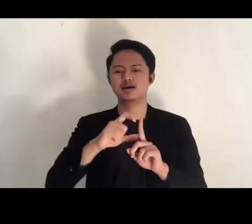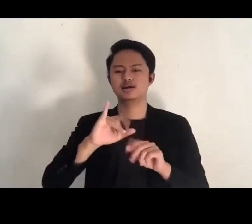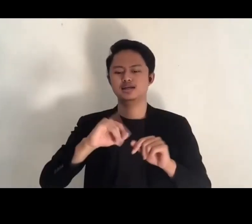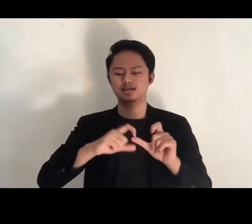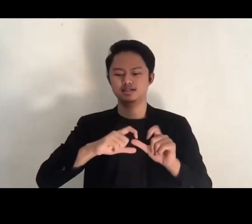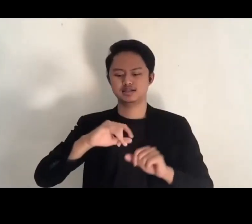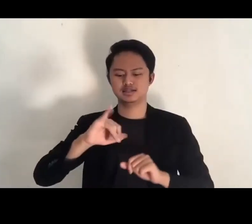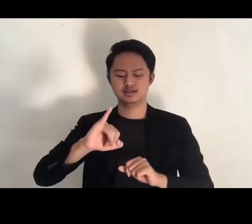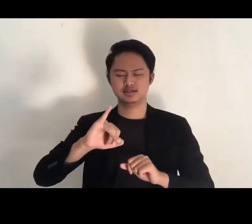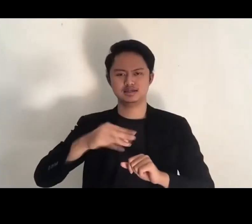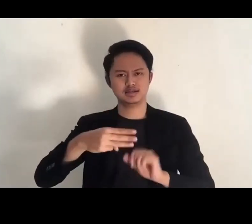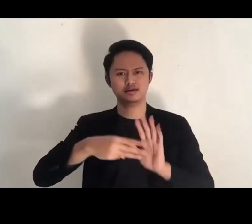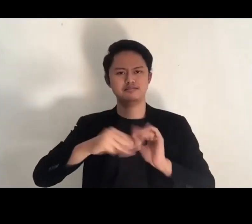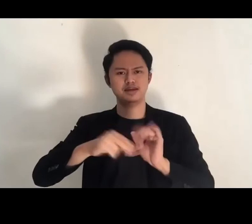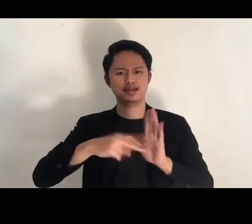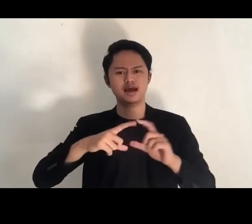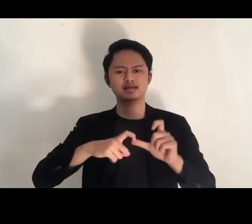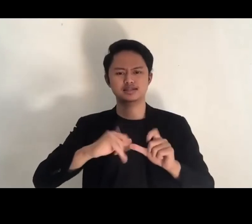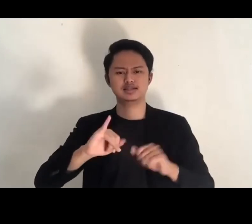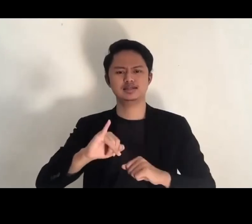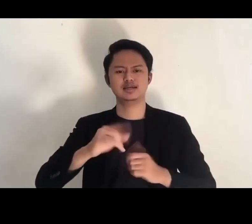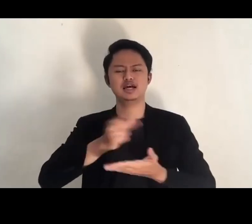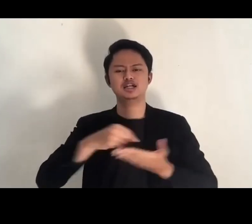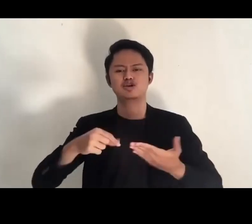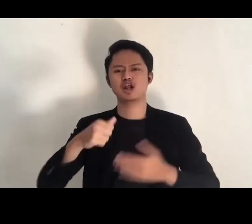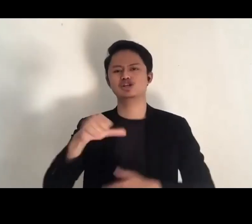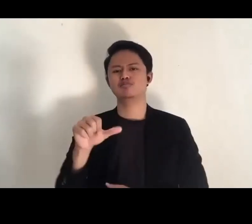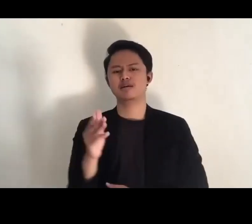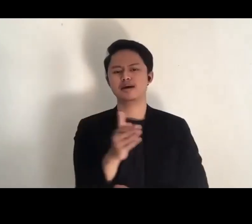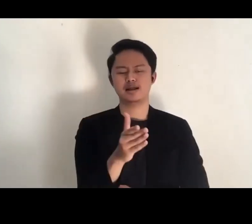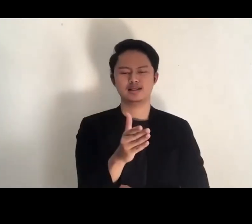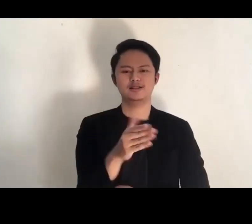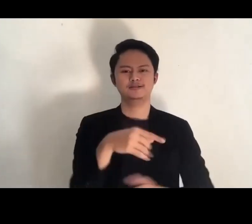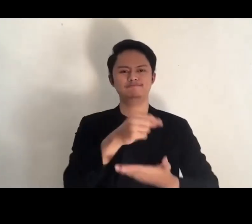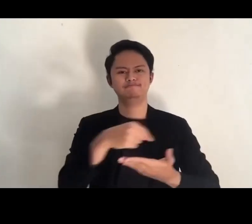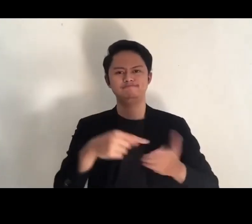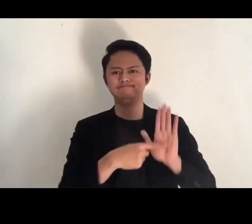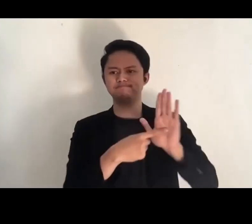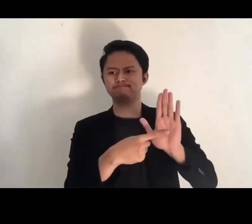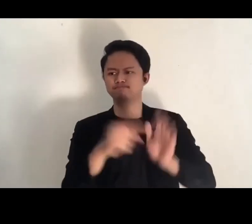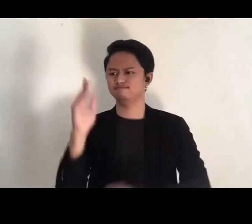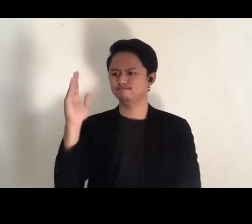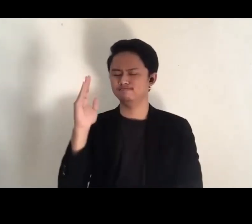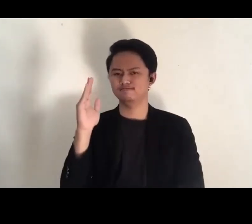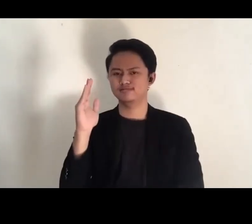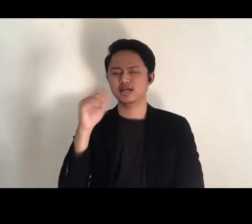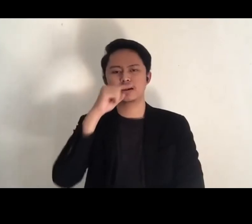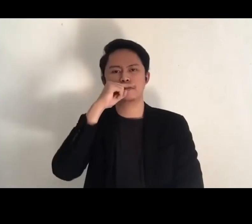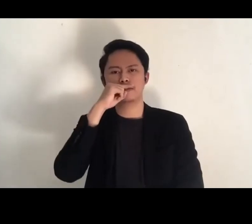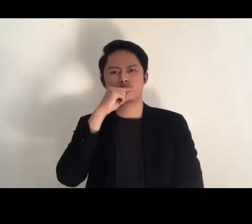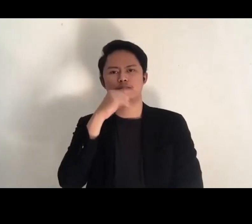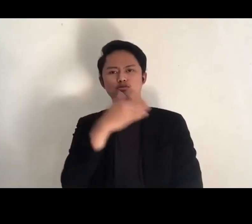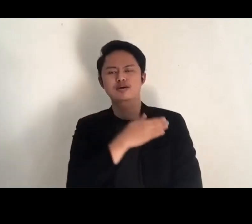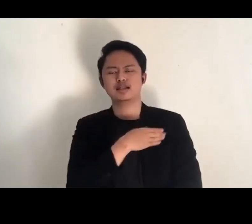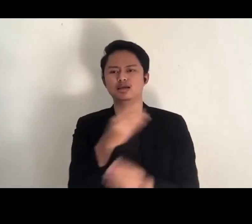hasil monitoring kesiapan sekolah di Kabupaten Sumba Barat. Hadir pada saat itu Pak Bupati, Pak Wakil Bupati, dan hampir